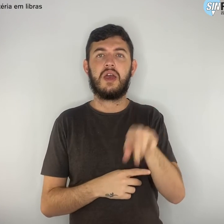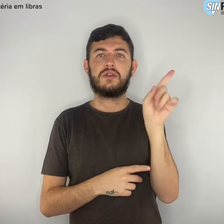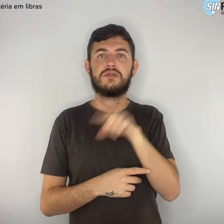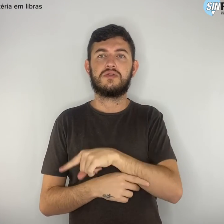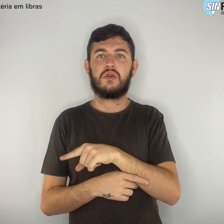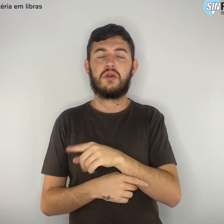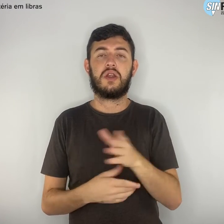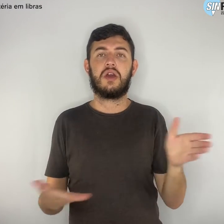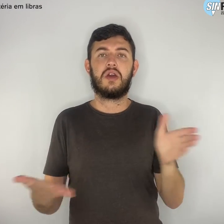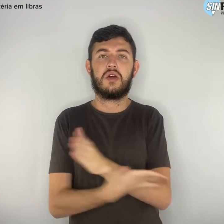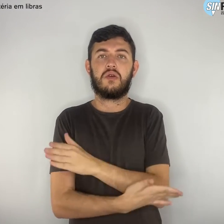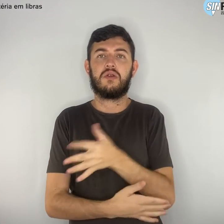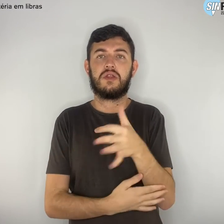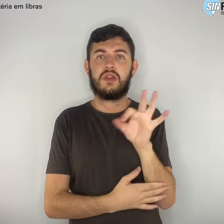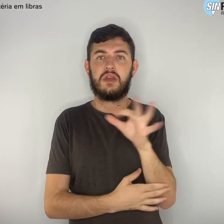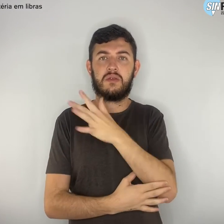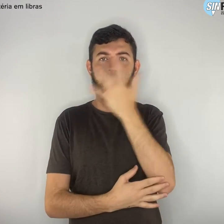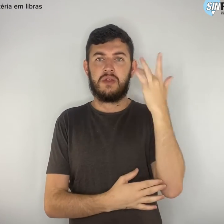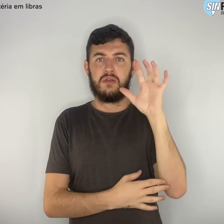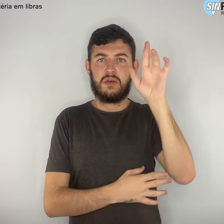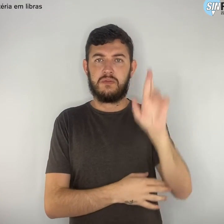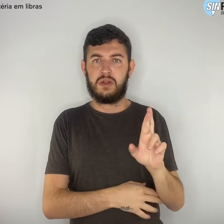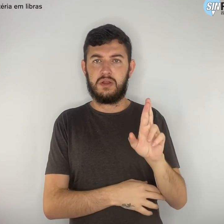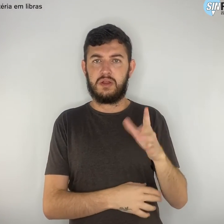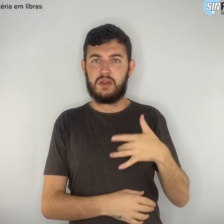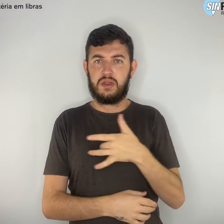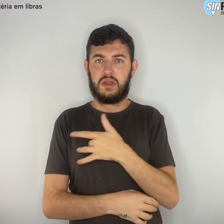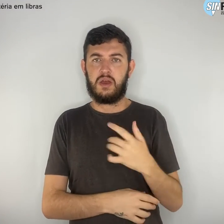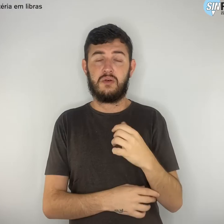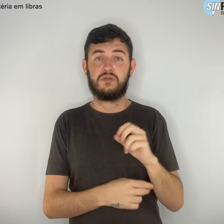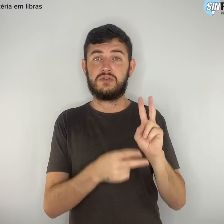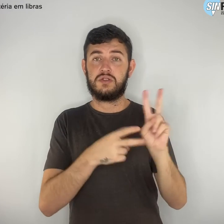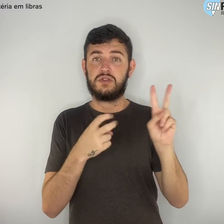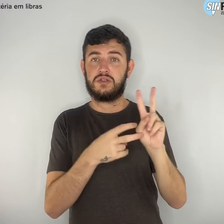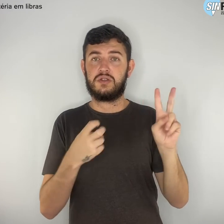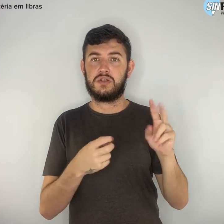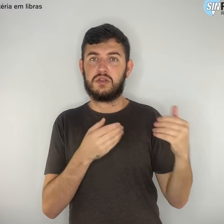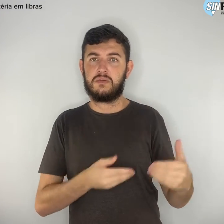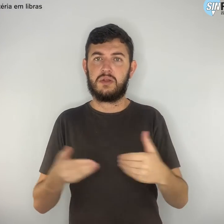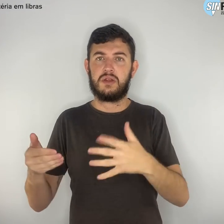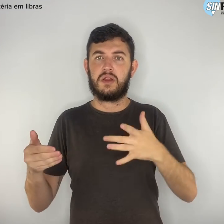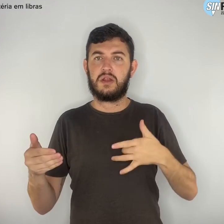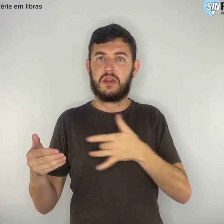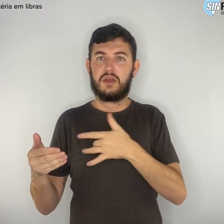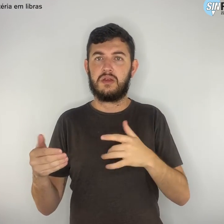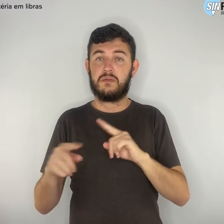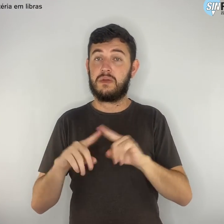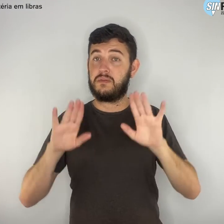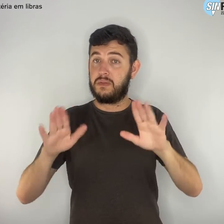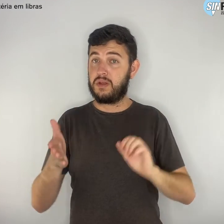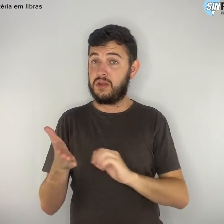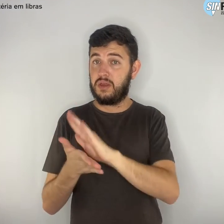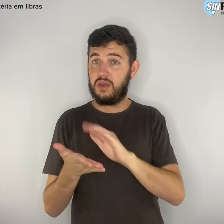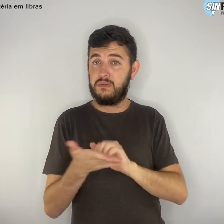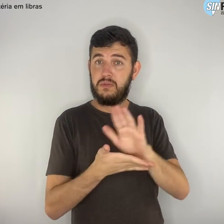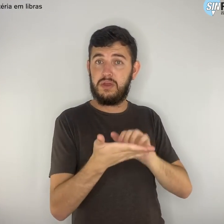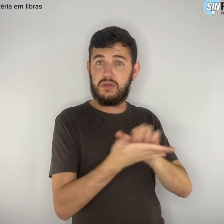do Comando da Saúde Indígena do Ministério da Saúde. As demissões foram publicadas